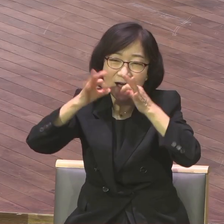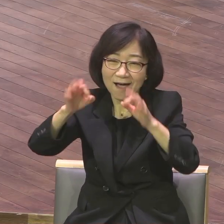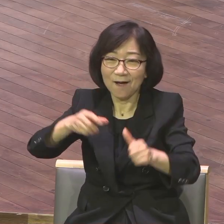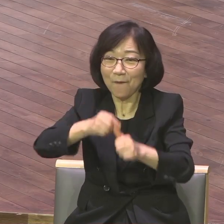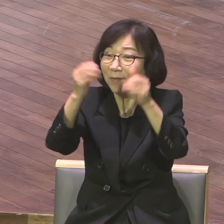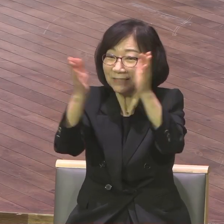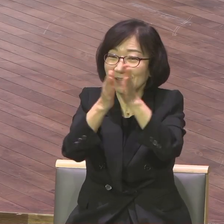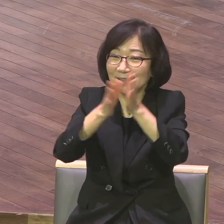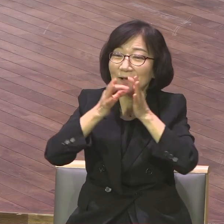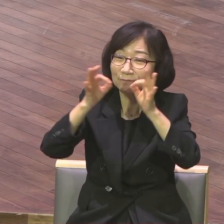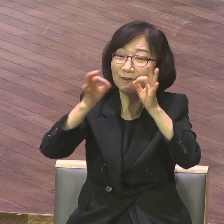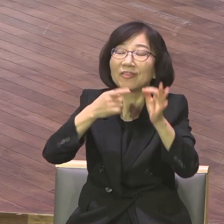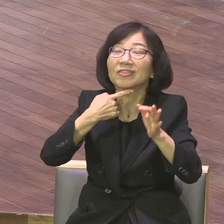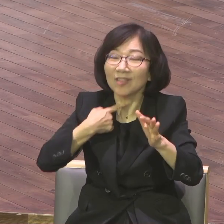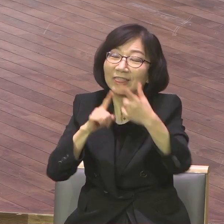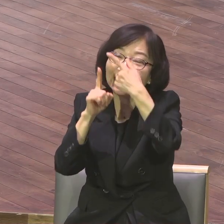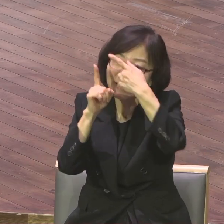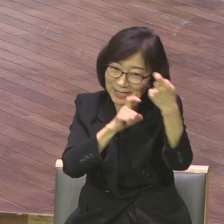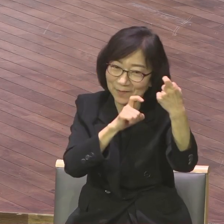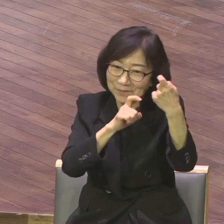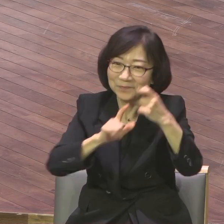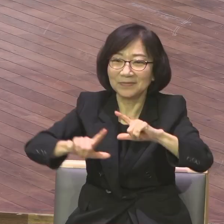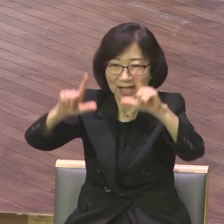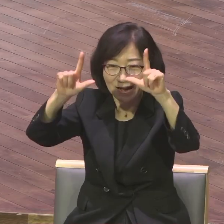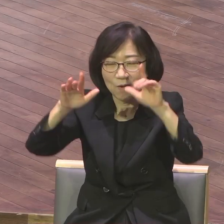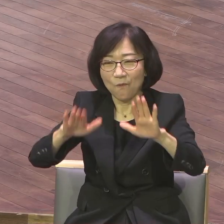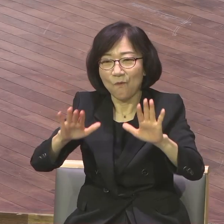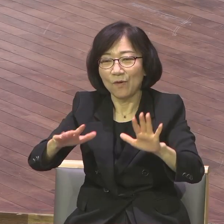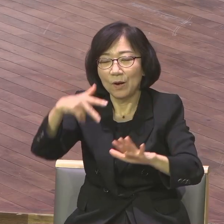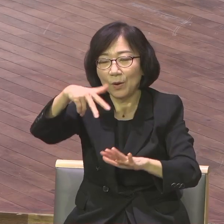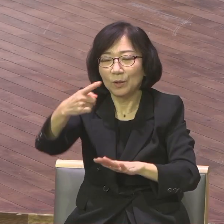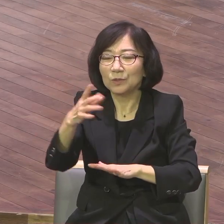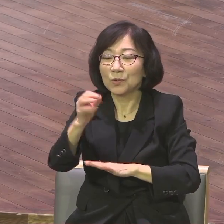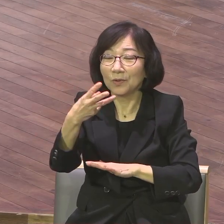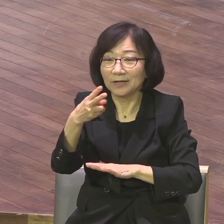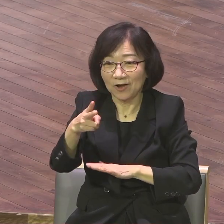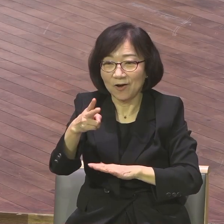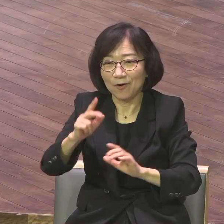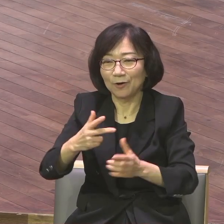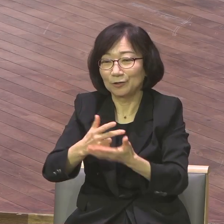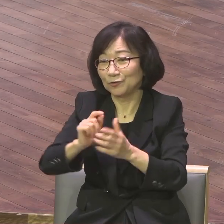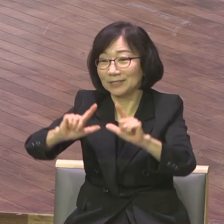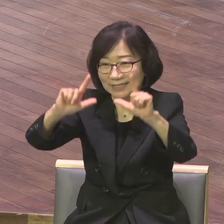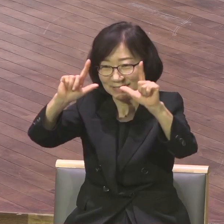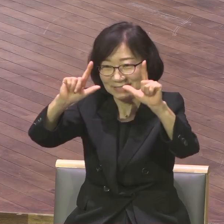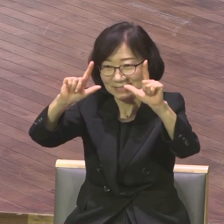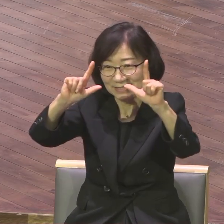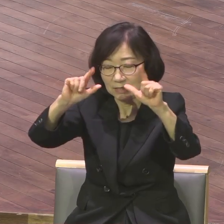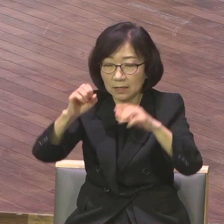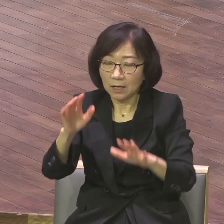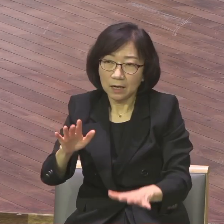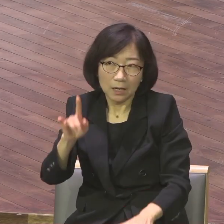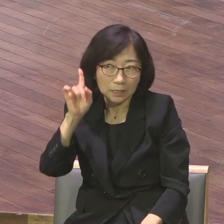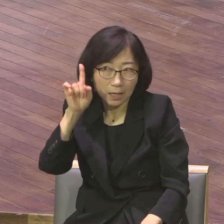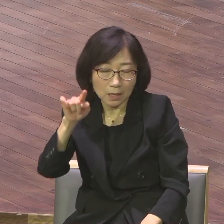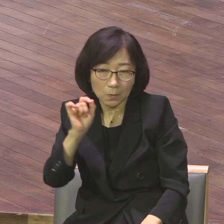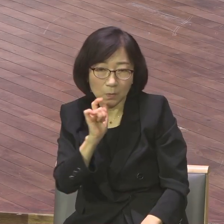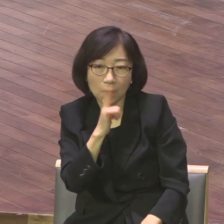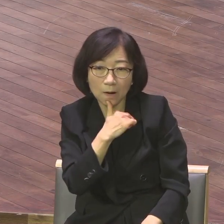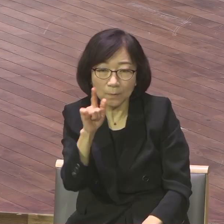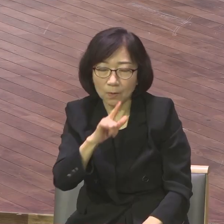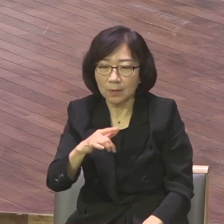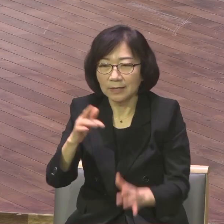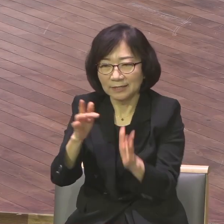오늘이 종려주일입니다. 그래서 월요일에는 이제 예수님이 성전 정화